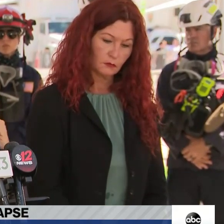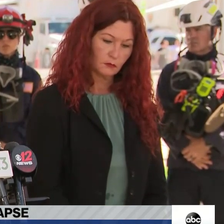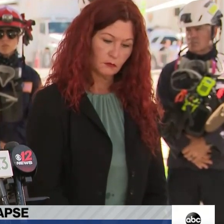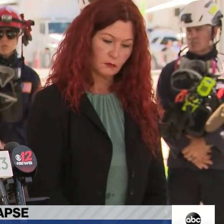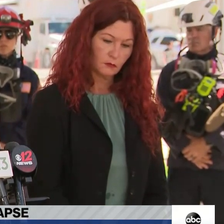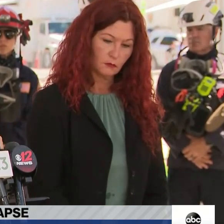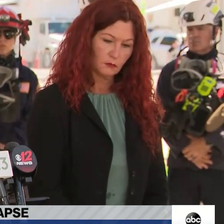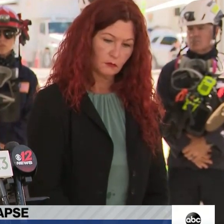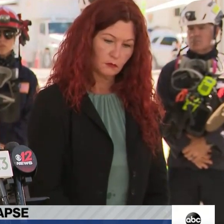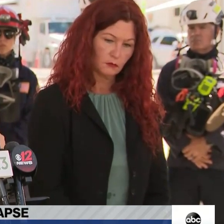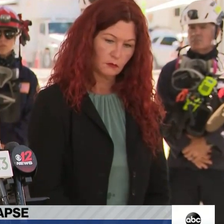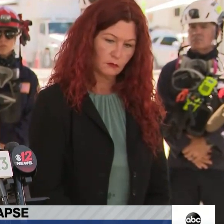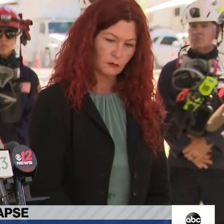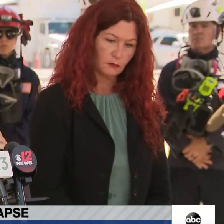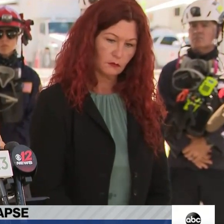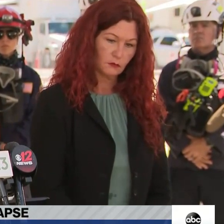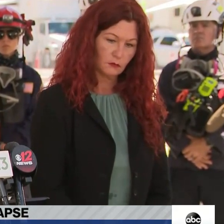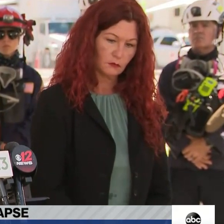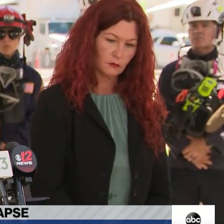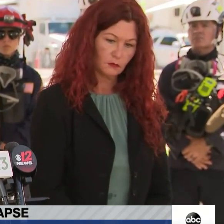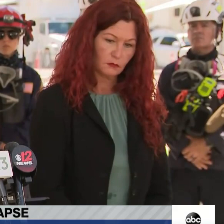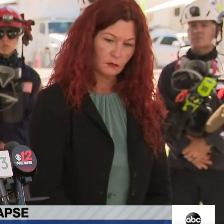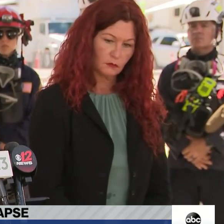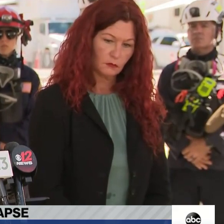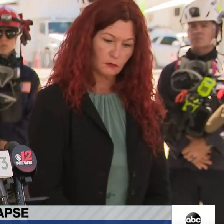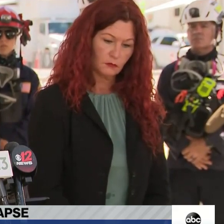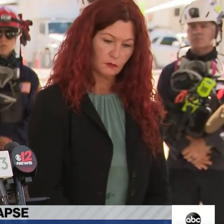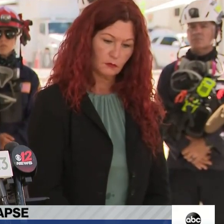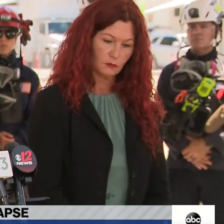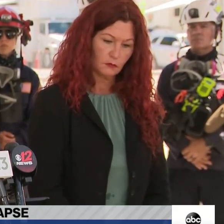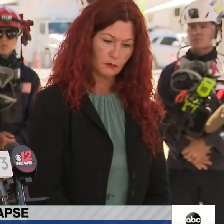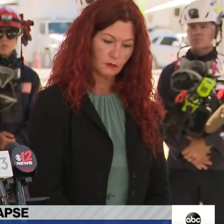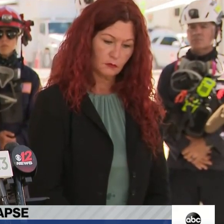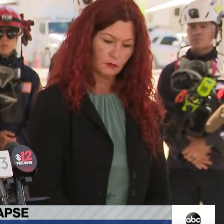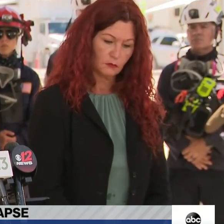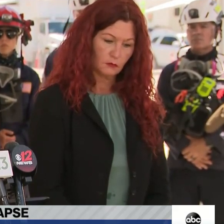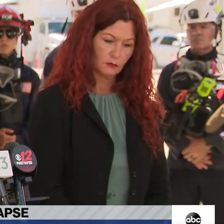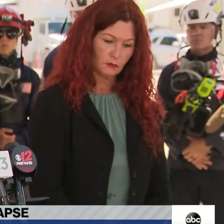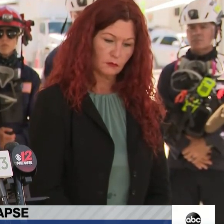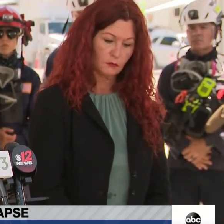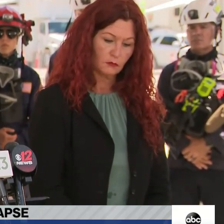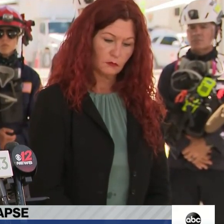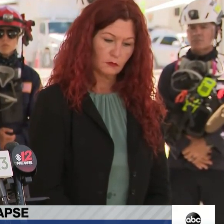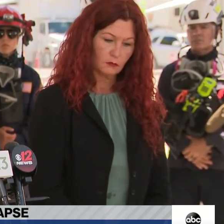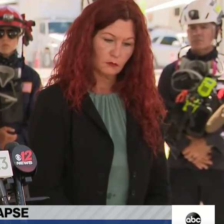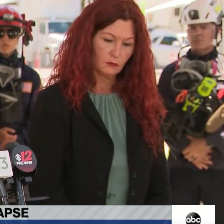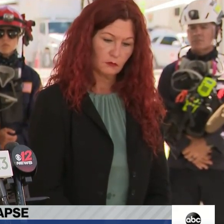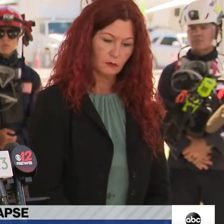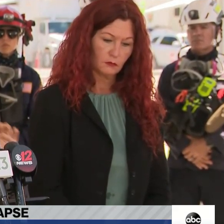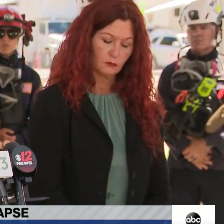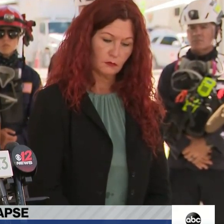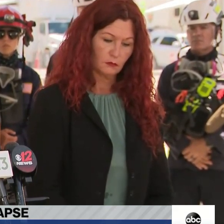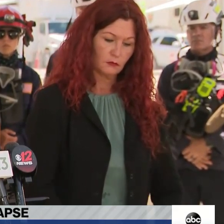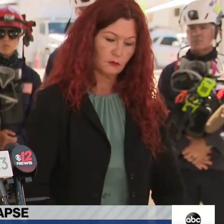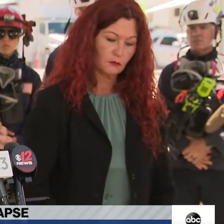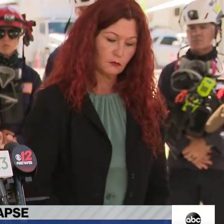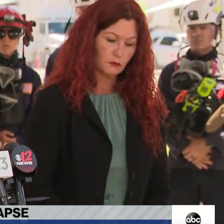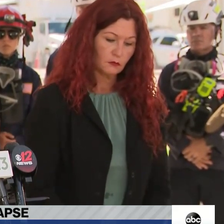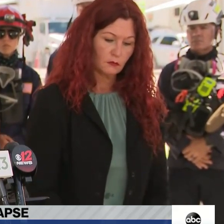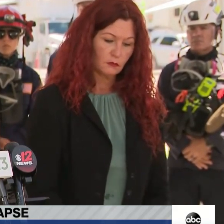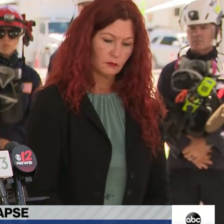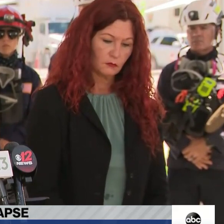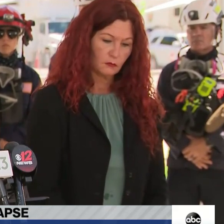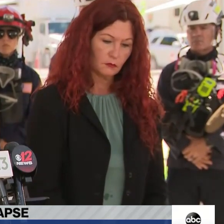piso. Es demasiado peligroso entrar personalmente en este edificio. Y hasta el momento, con tres pasos, con